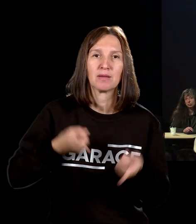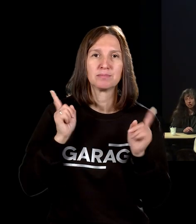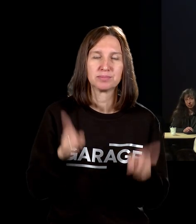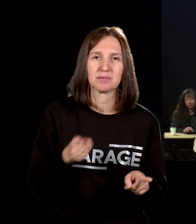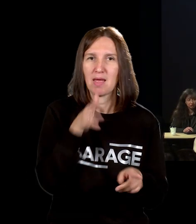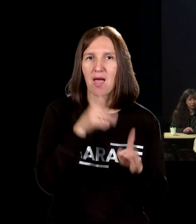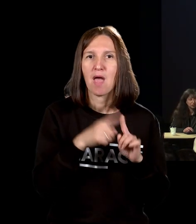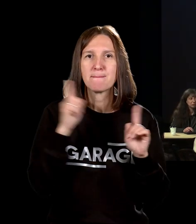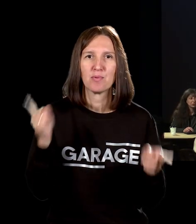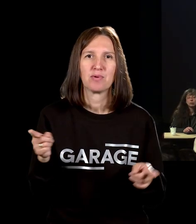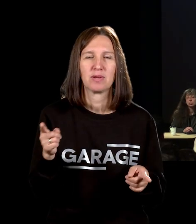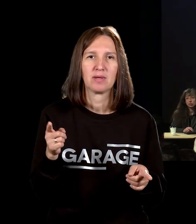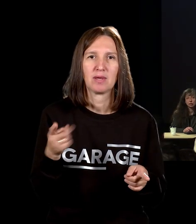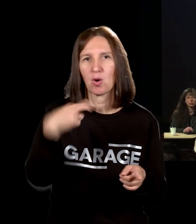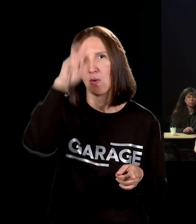ремесленники,